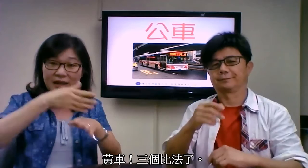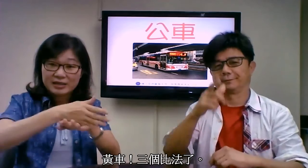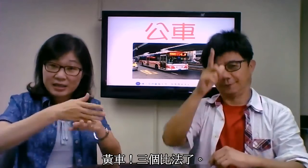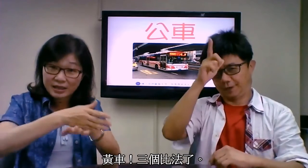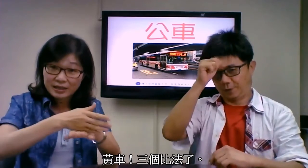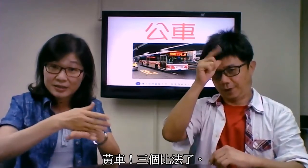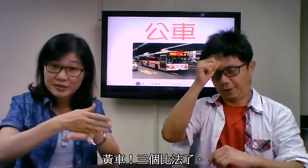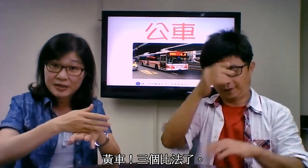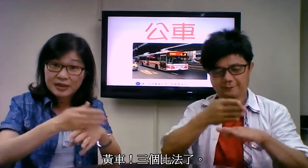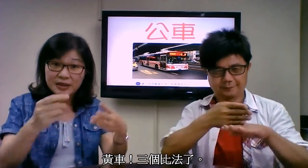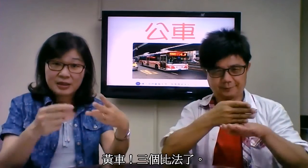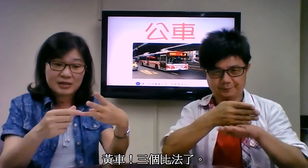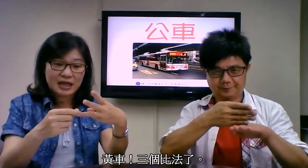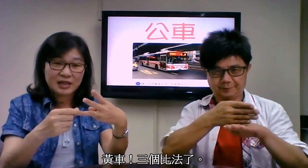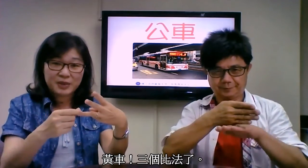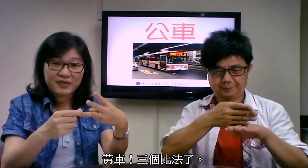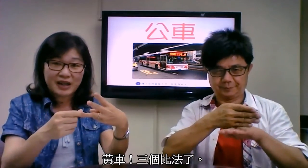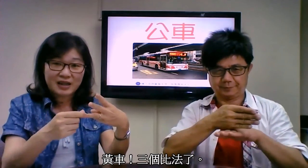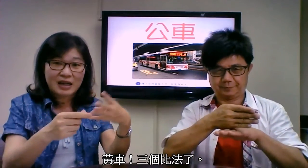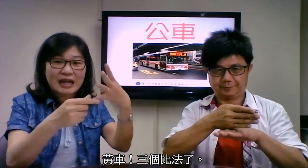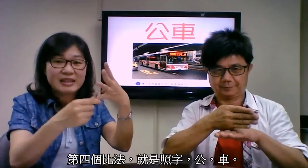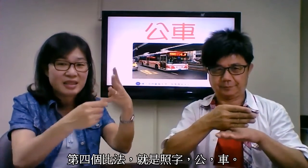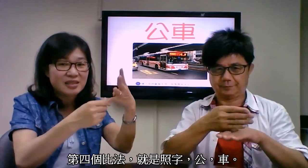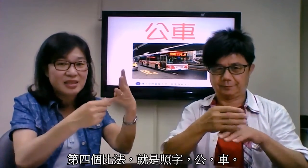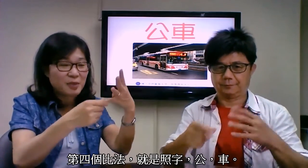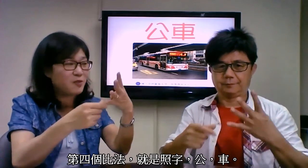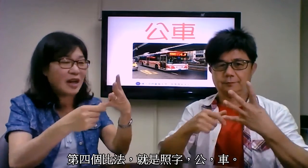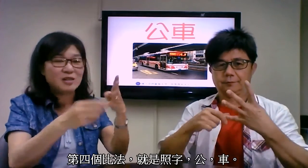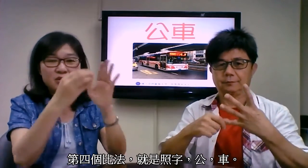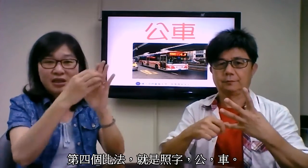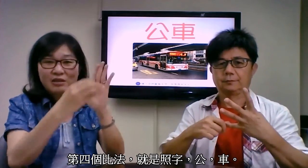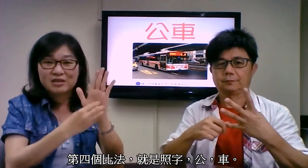车。三个笔法了，第四个笔法就是造字，